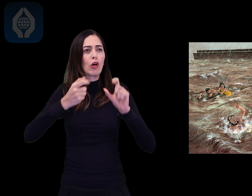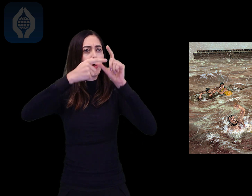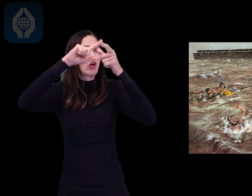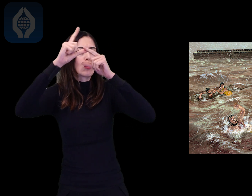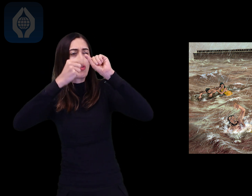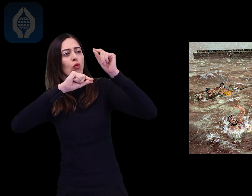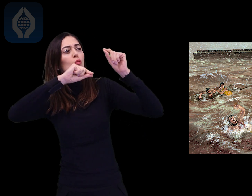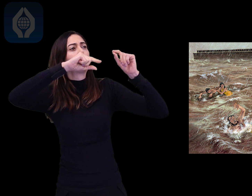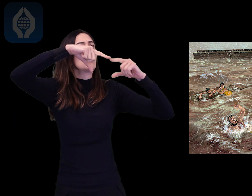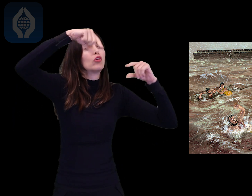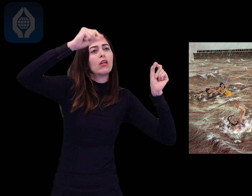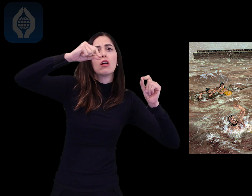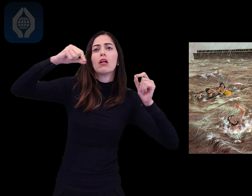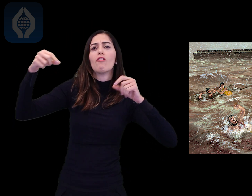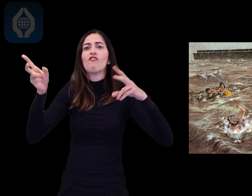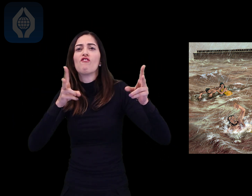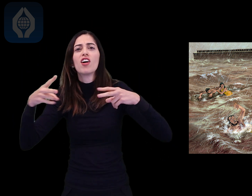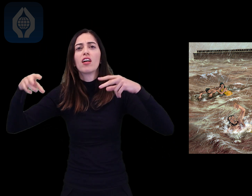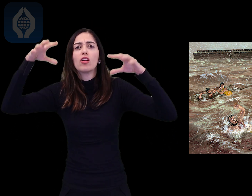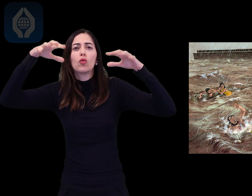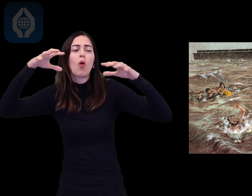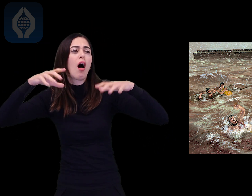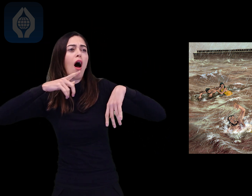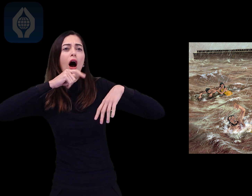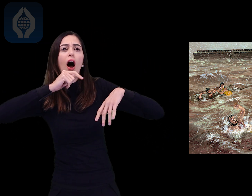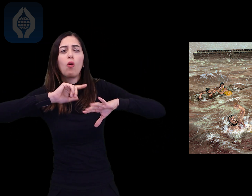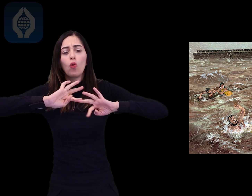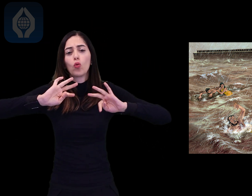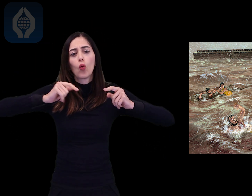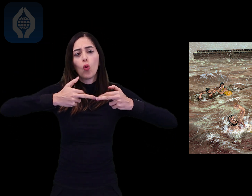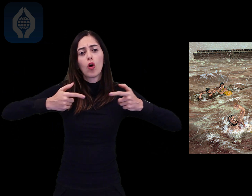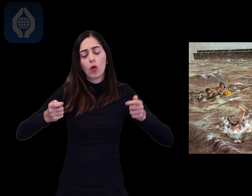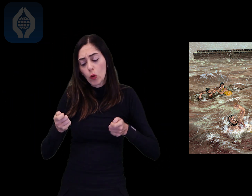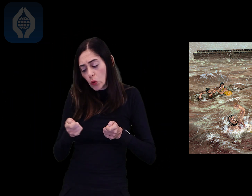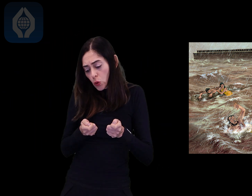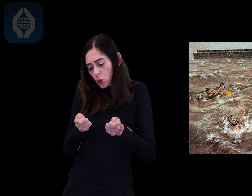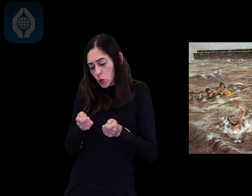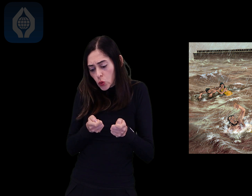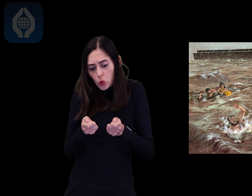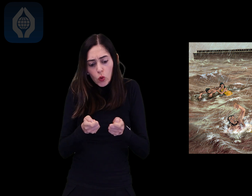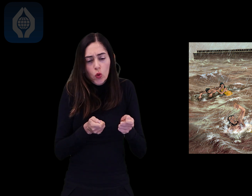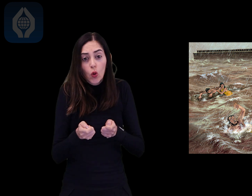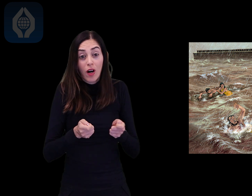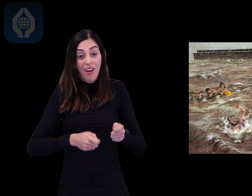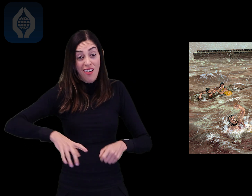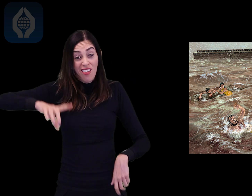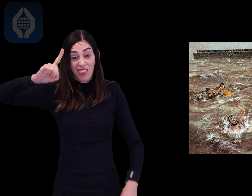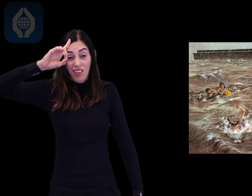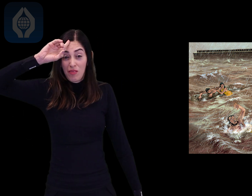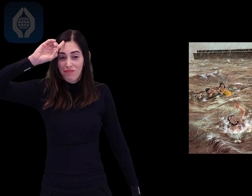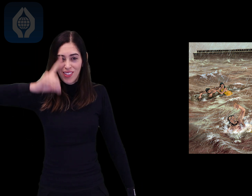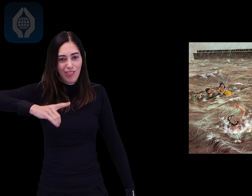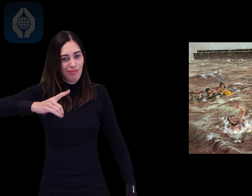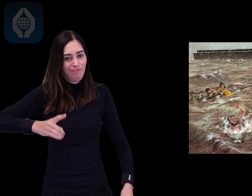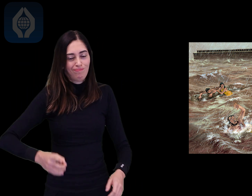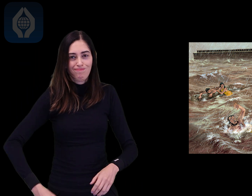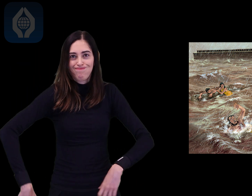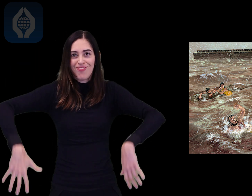mais. Ele fez todas as coisas e as controla. Havia tanta água que cobriu o mundo todo, até as montanhas